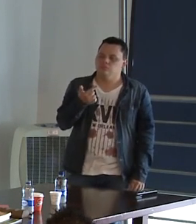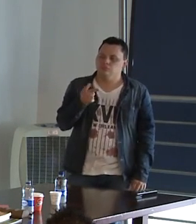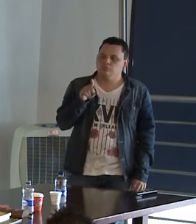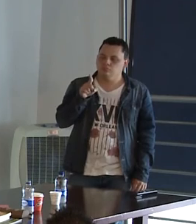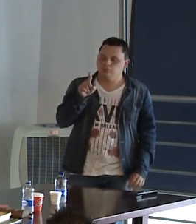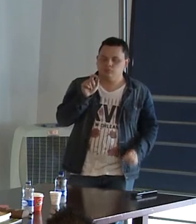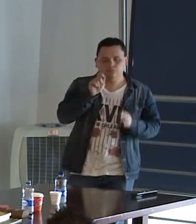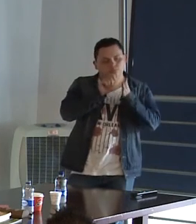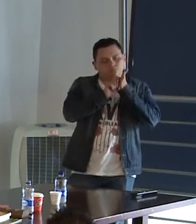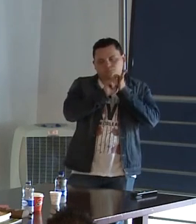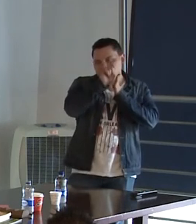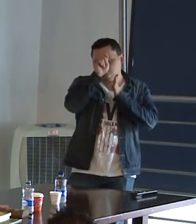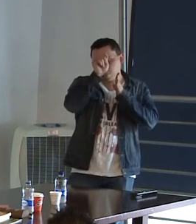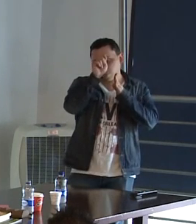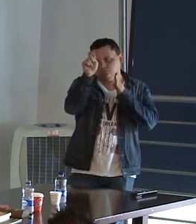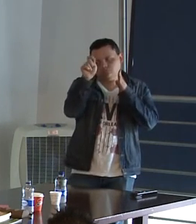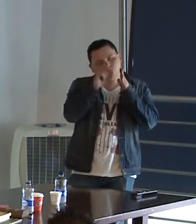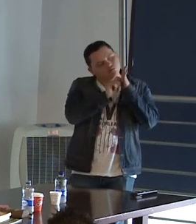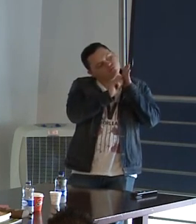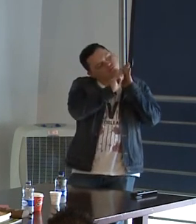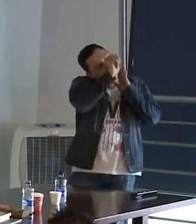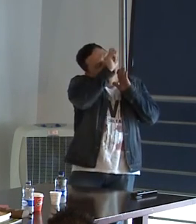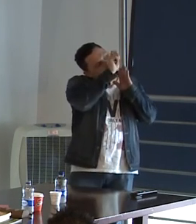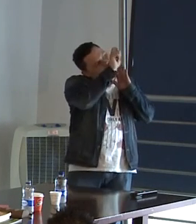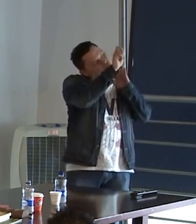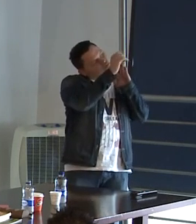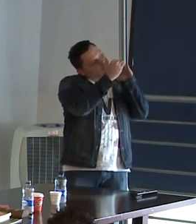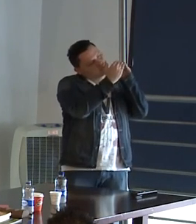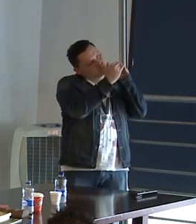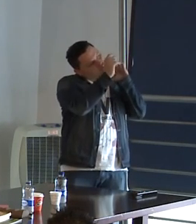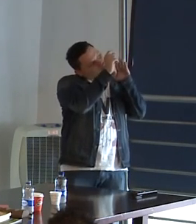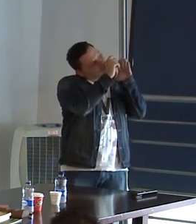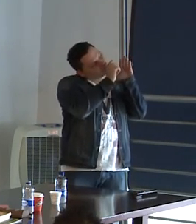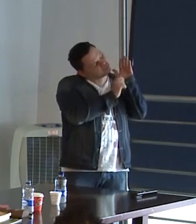una tiza en el tablero, pintó una casa